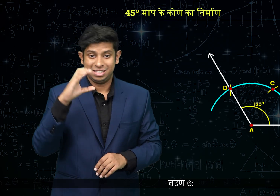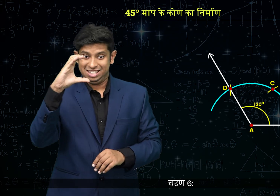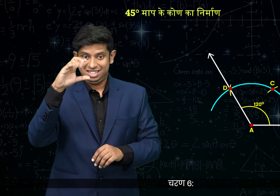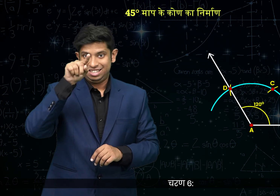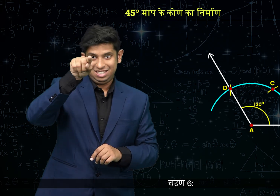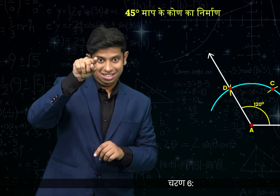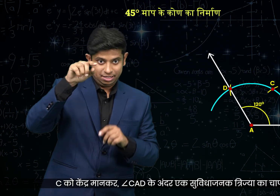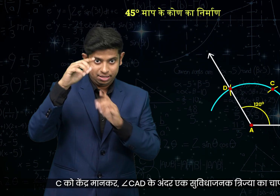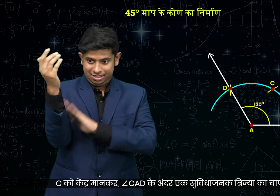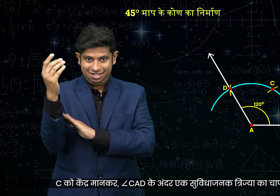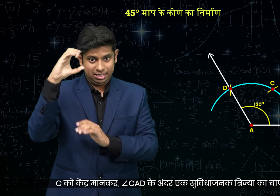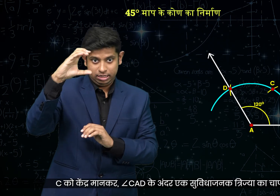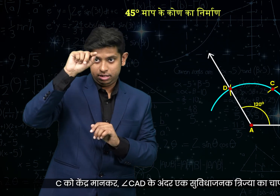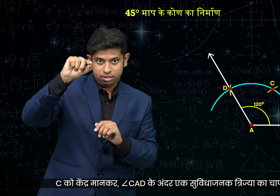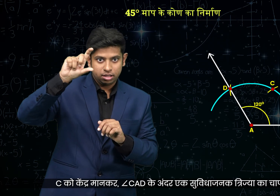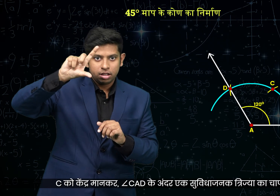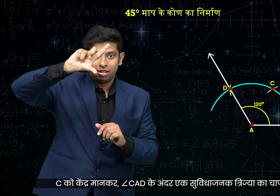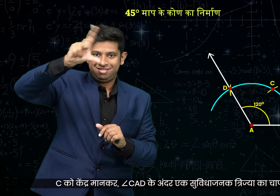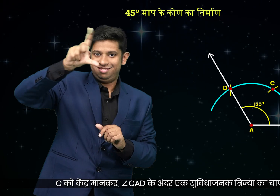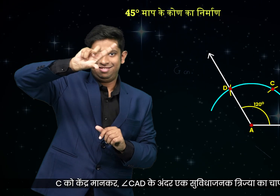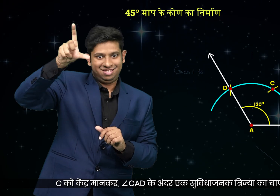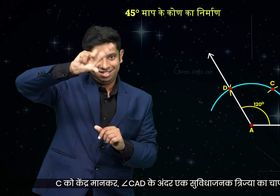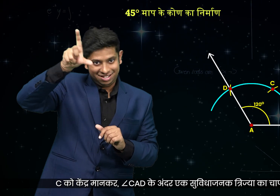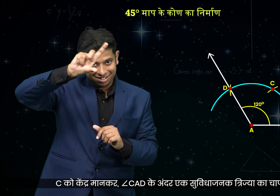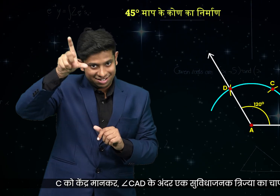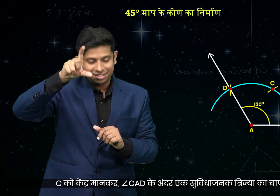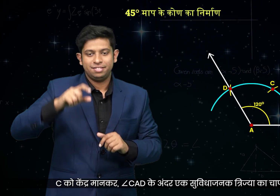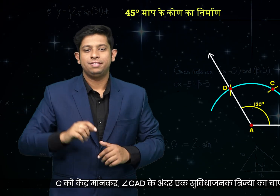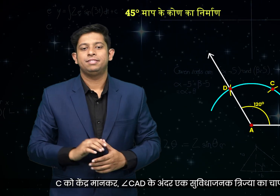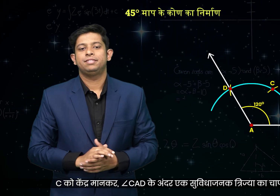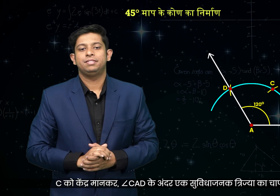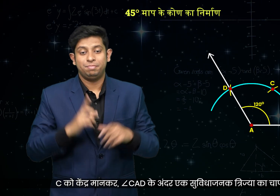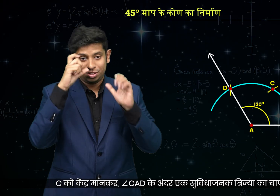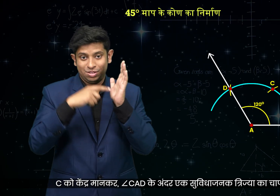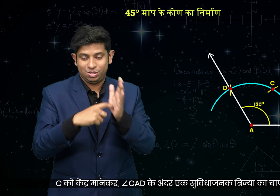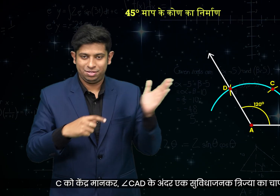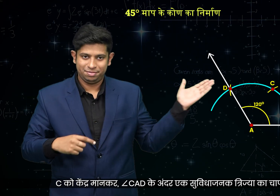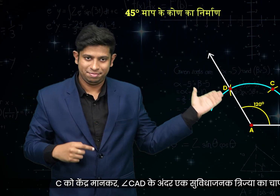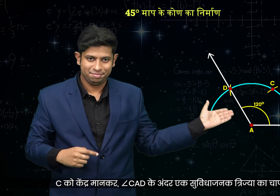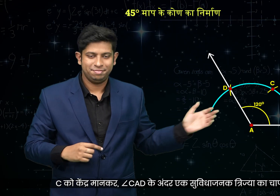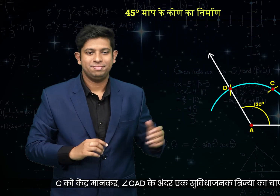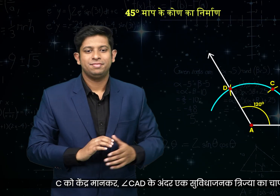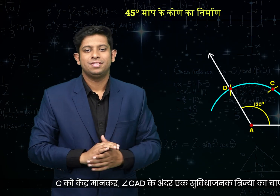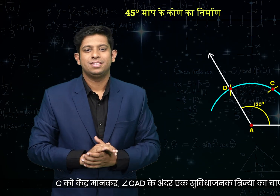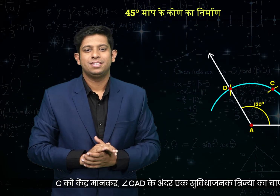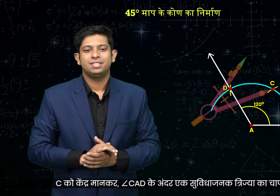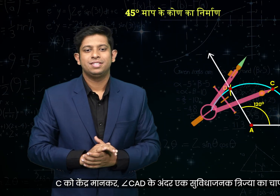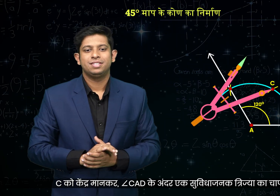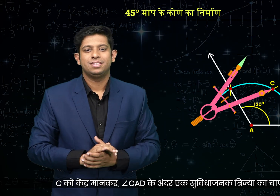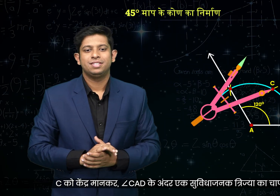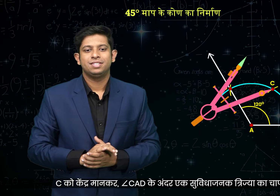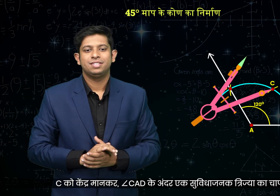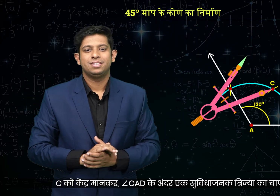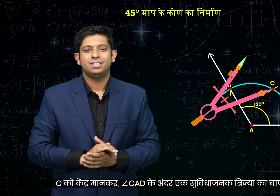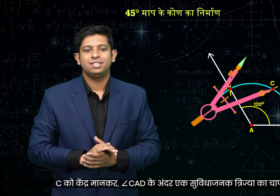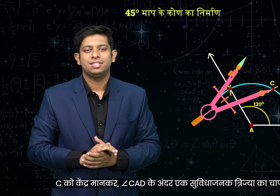चरण 6: C को केंद्र मानकर एंगल CAD के अंदर एक